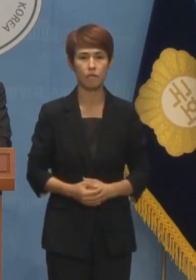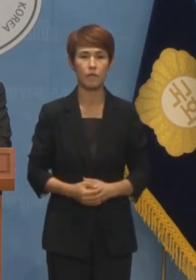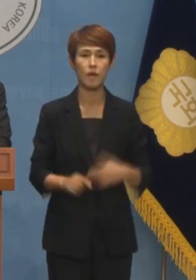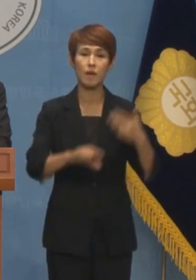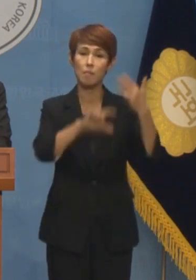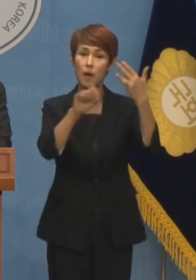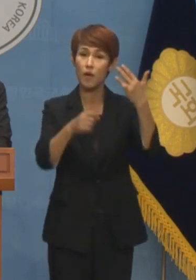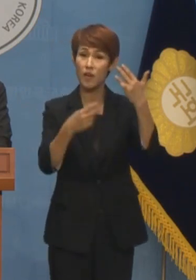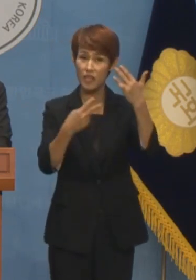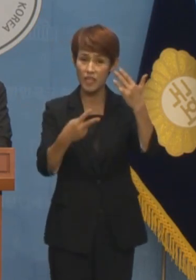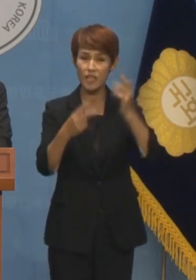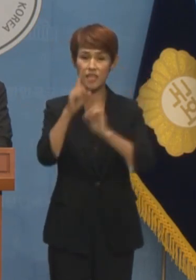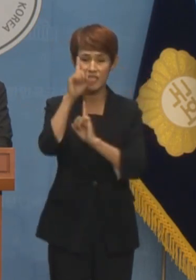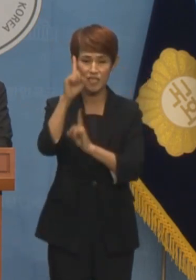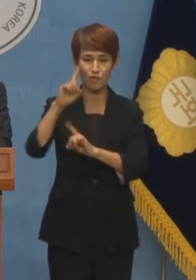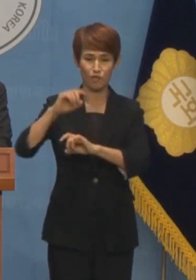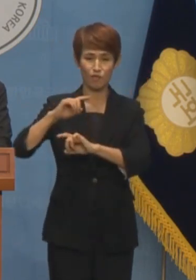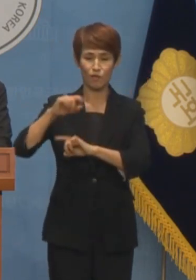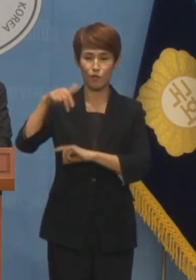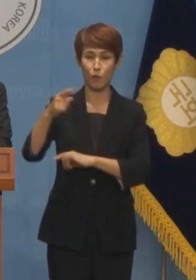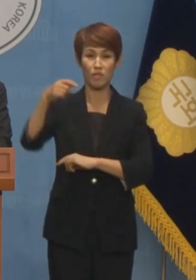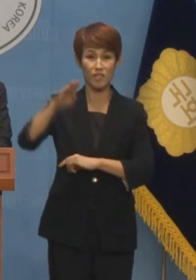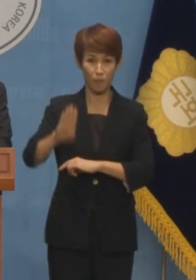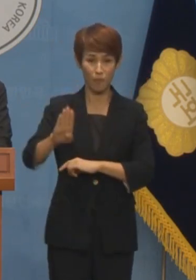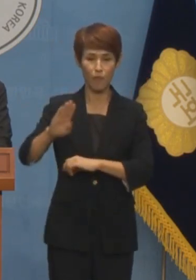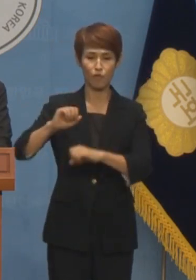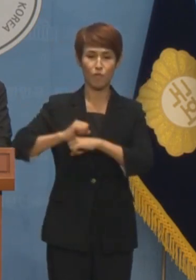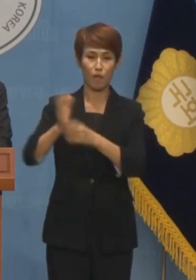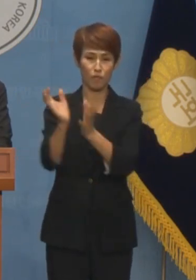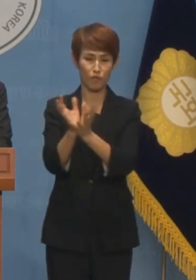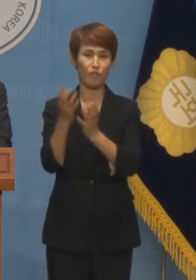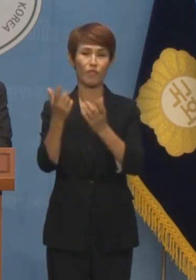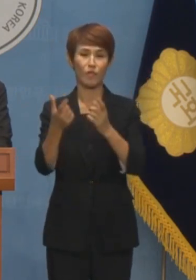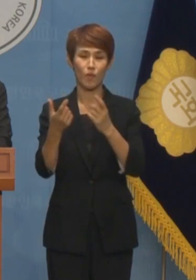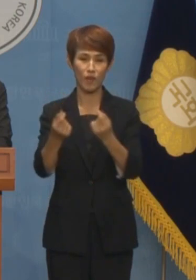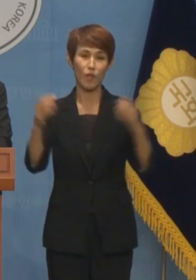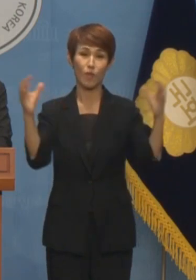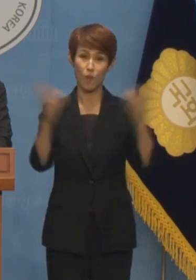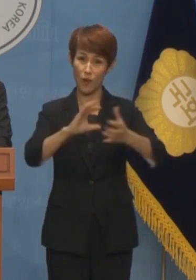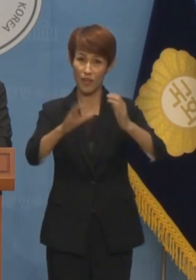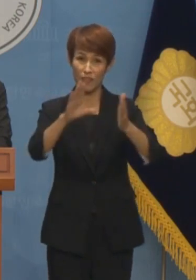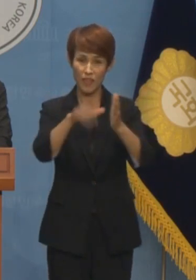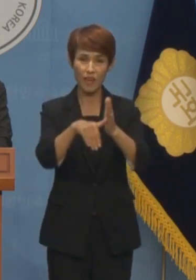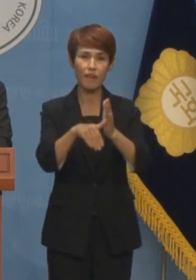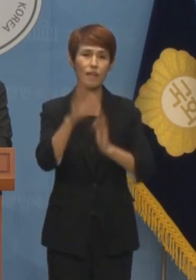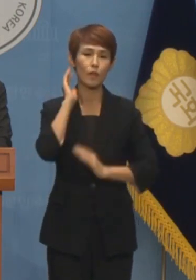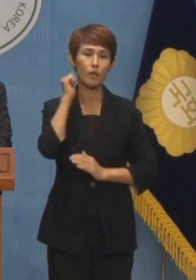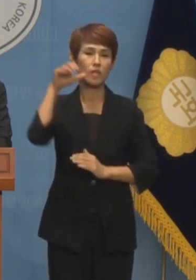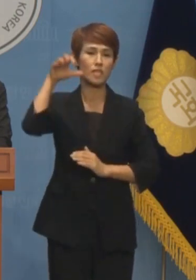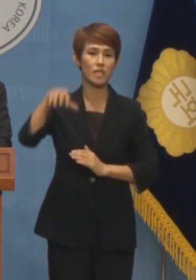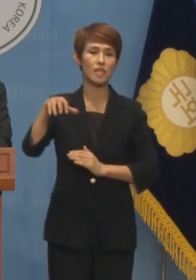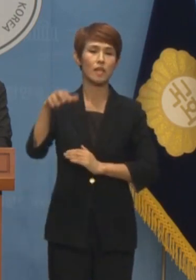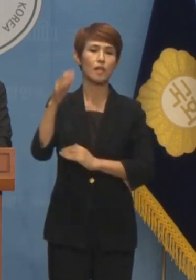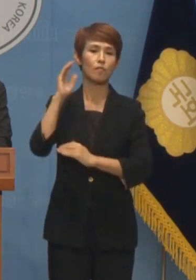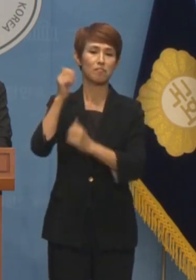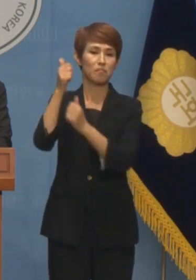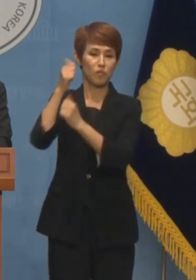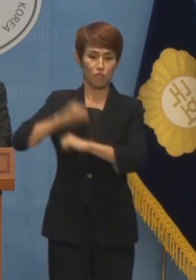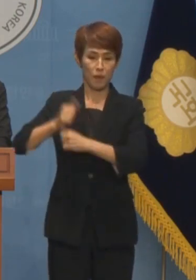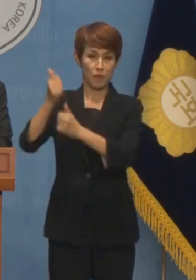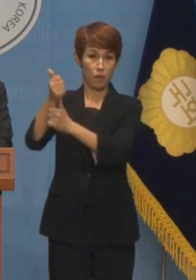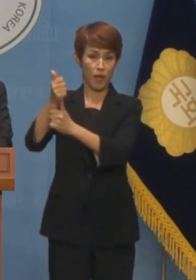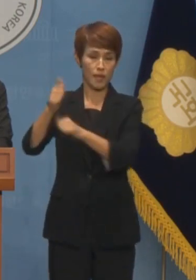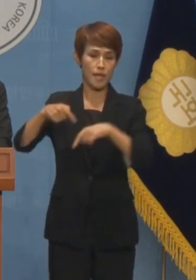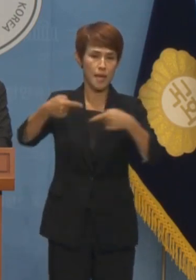2일 이종섭 장관 주재 국방부 대책회의에 임기훈 대통령실 국방비서관이 참석한